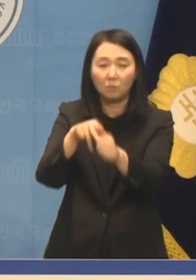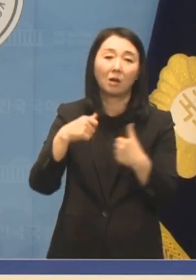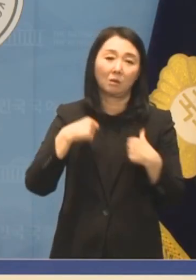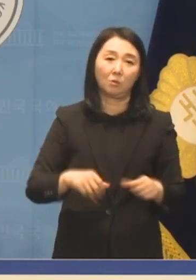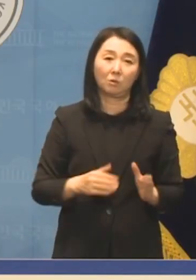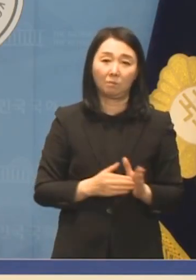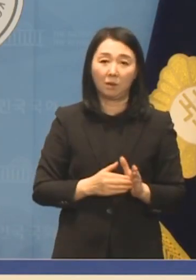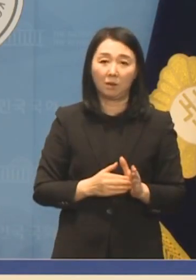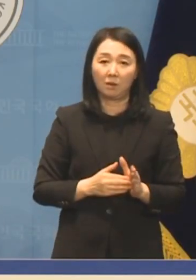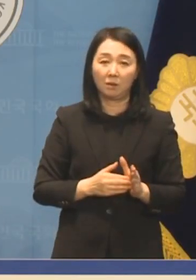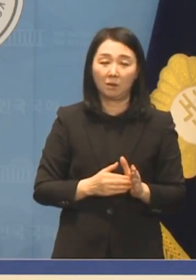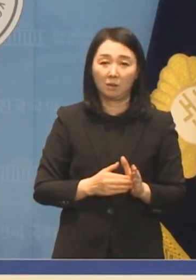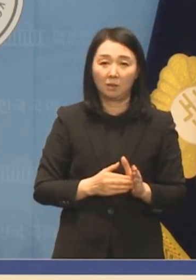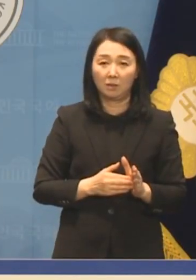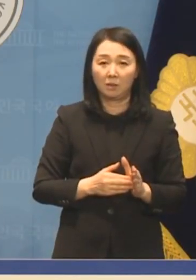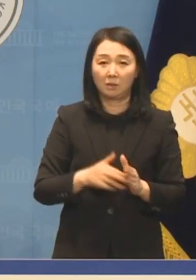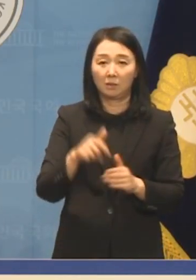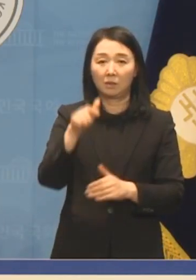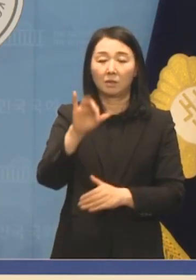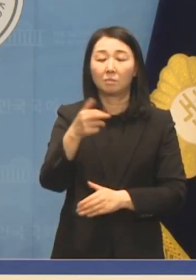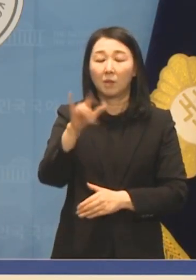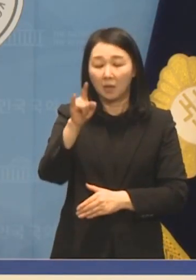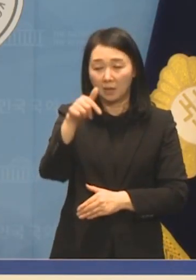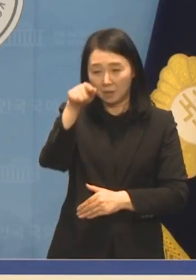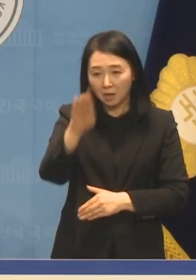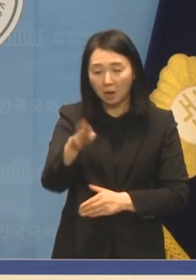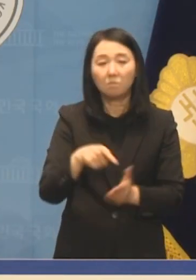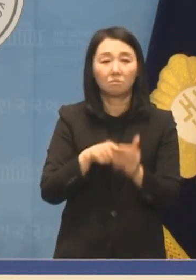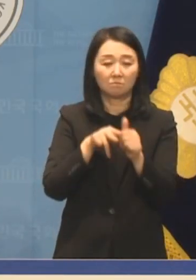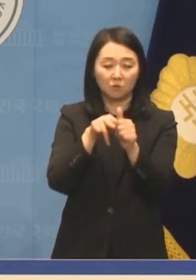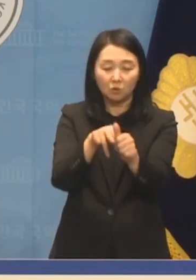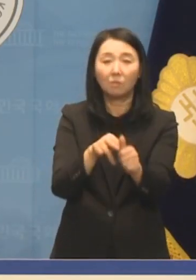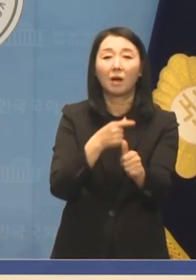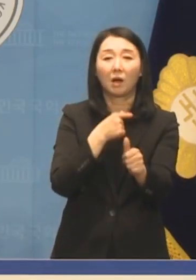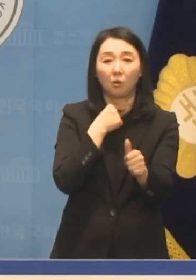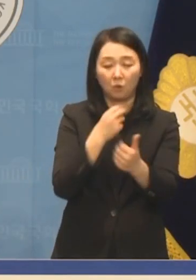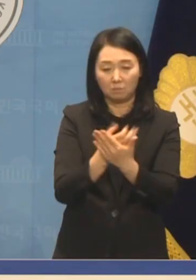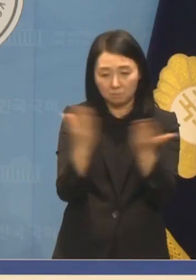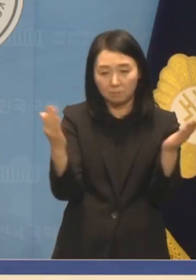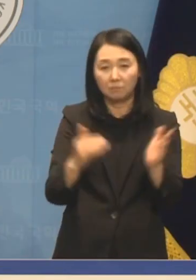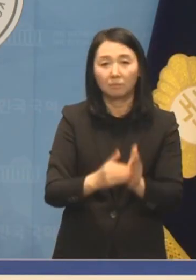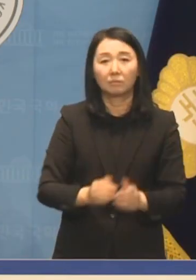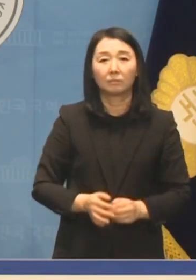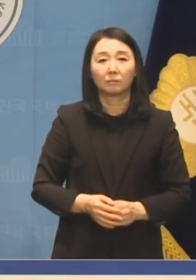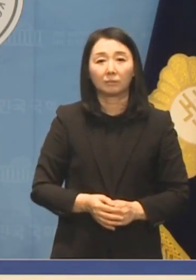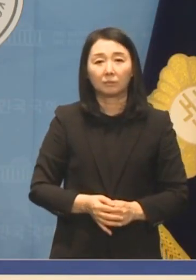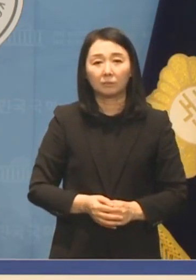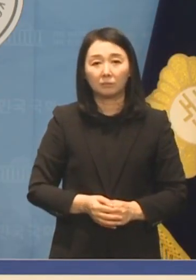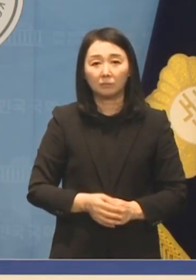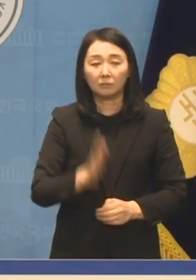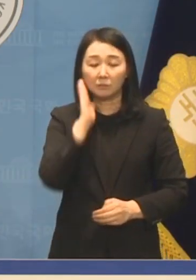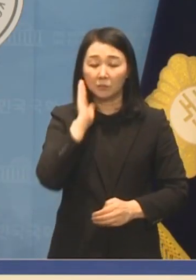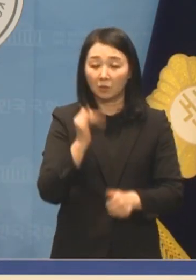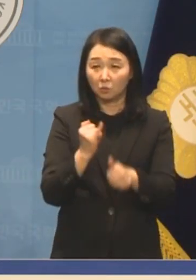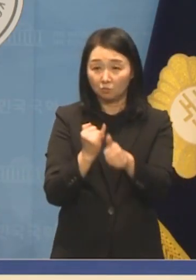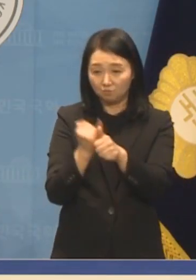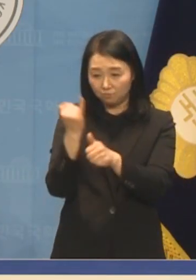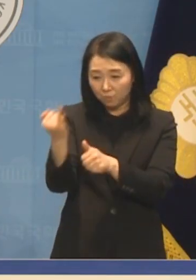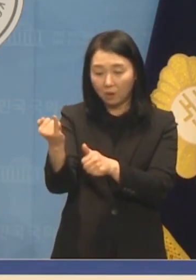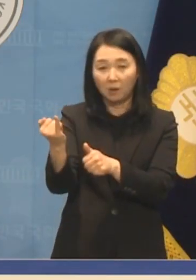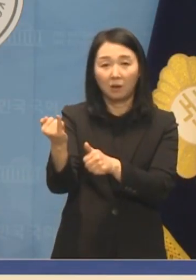포기하고 김해 갑에 출마하기로 했다는 보도자료를 배포했습니다. 대통령 부인